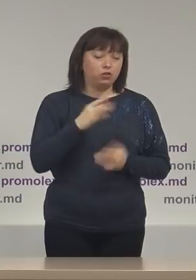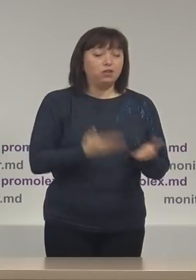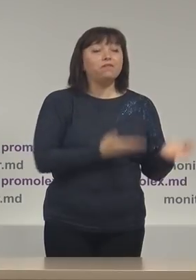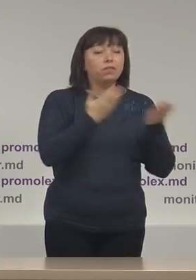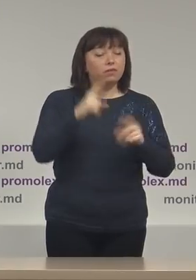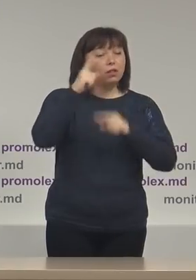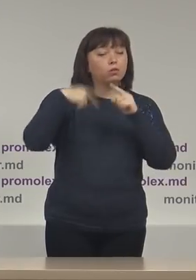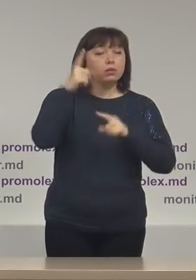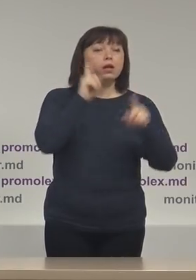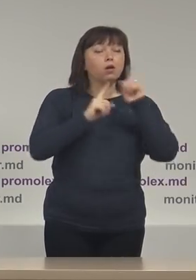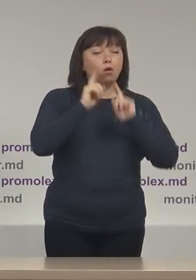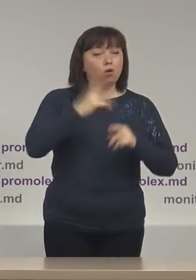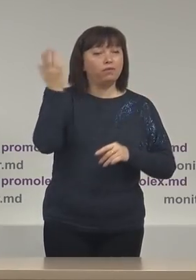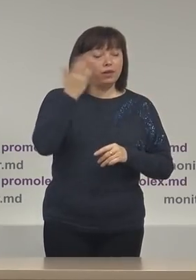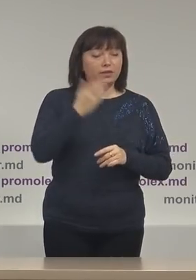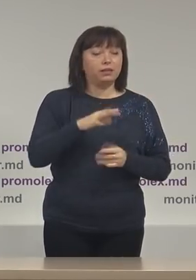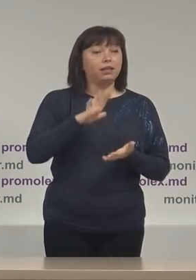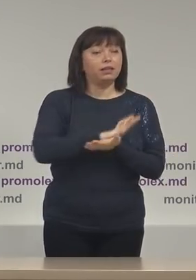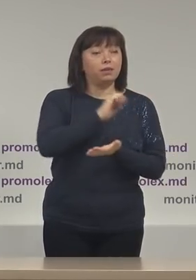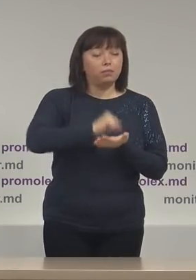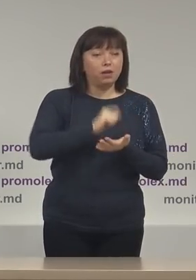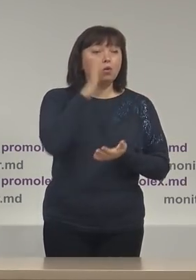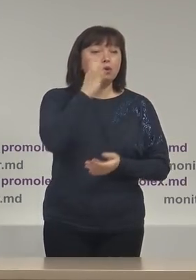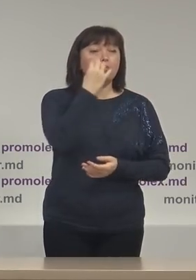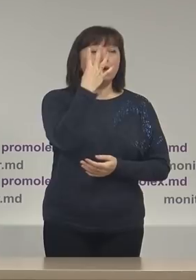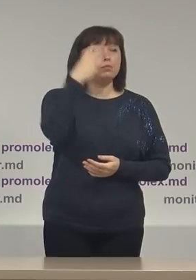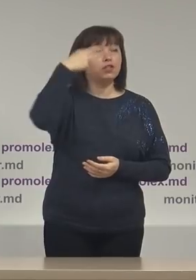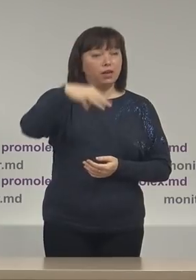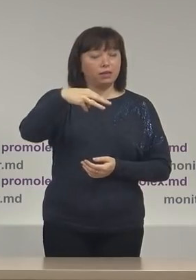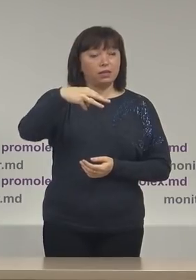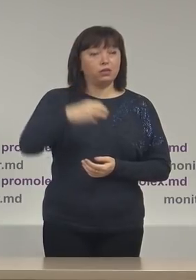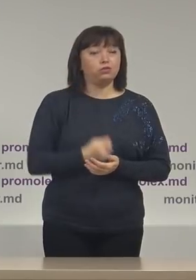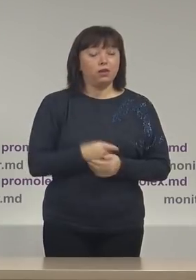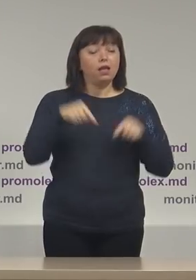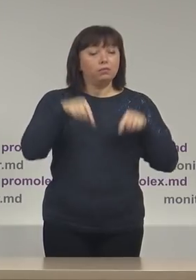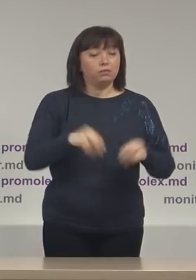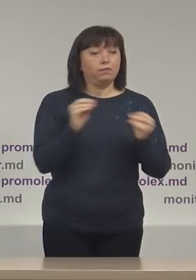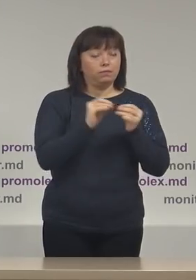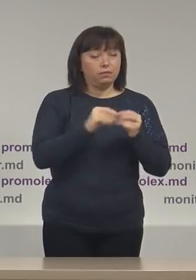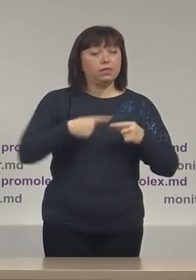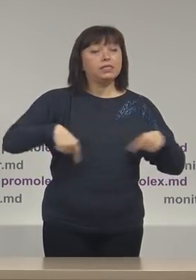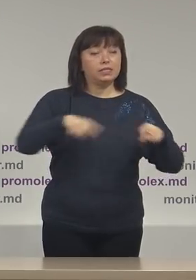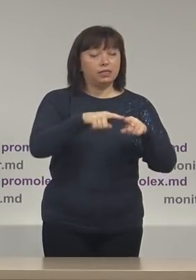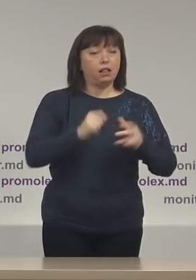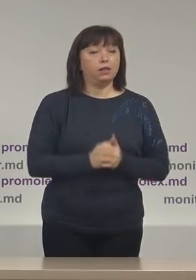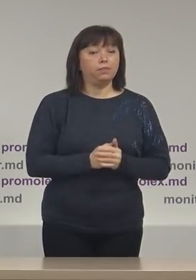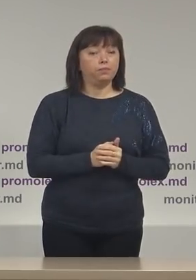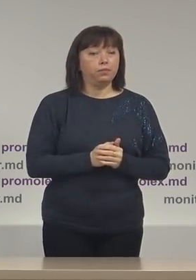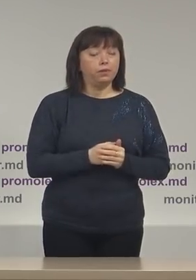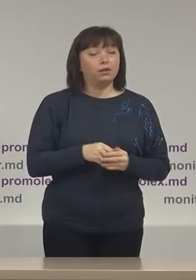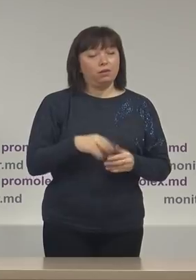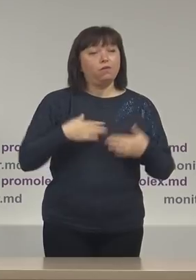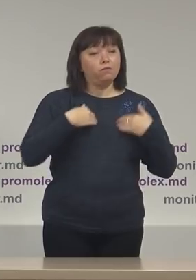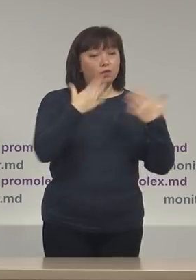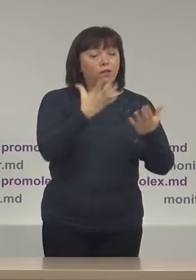la următoarea conferință de presă, care va avea loc la orele 14:30 în aceeași sală. Urez o zi